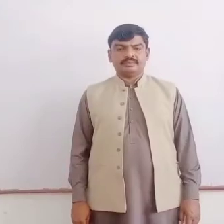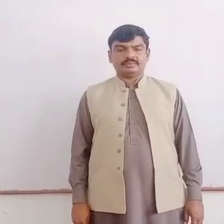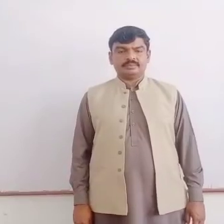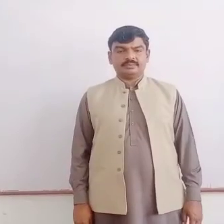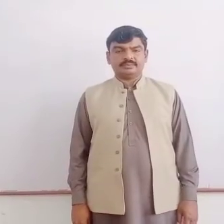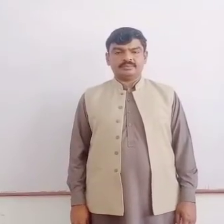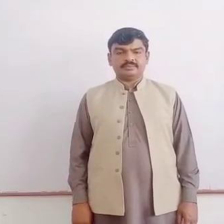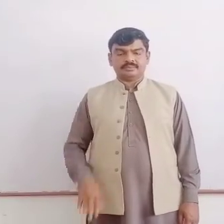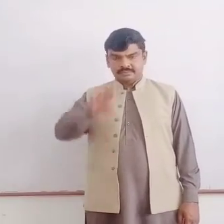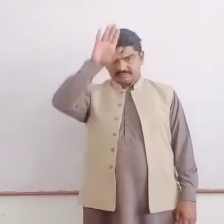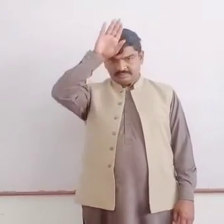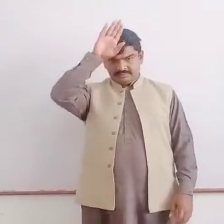महल,